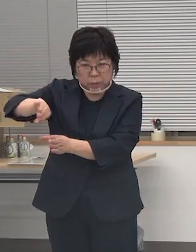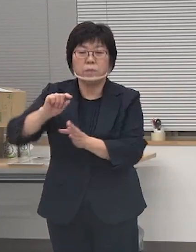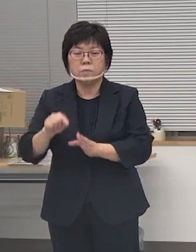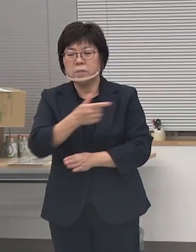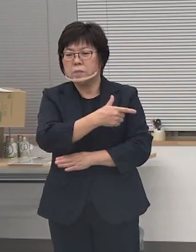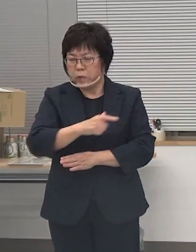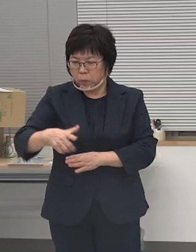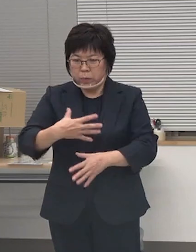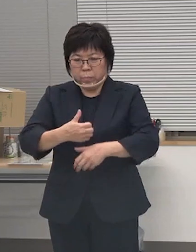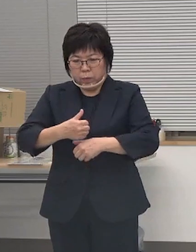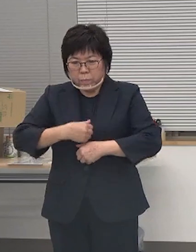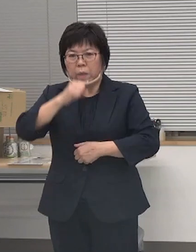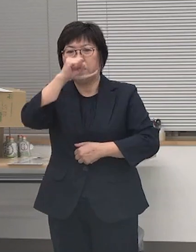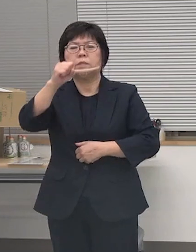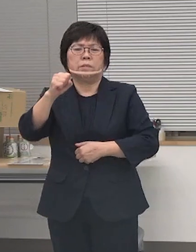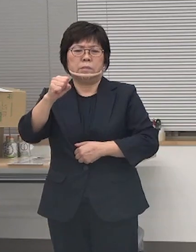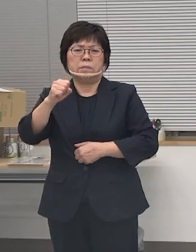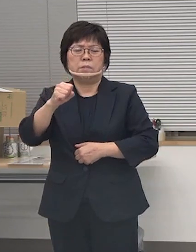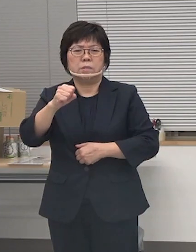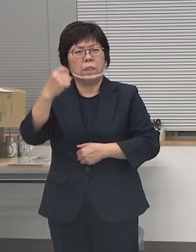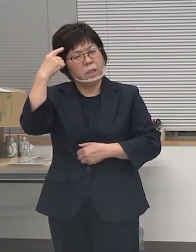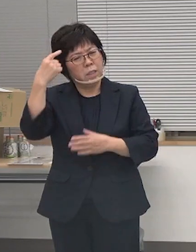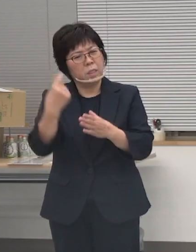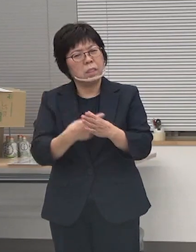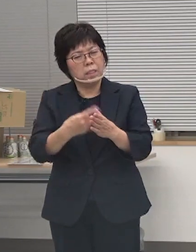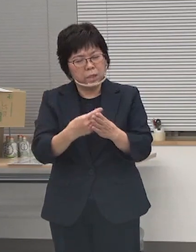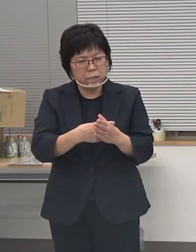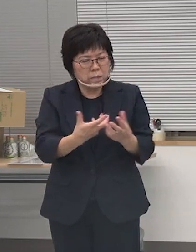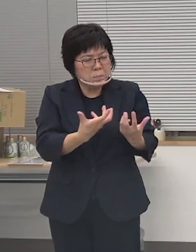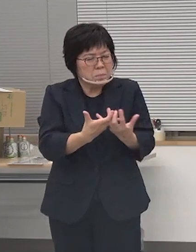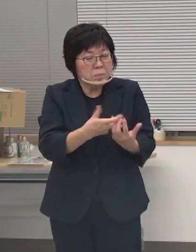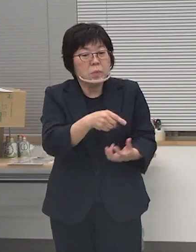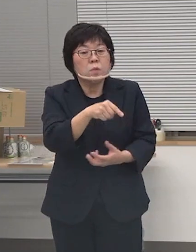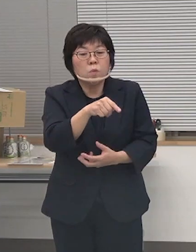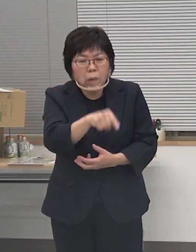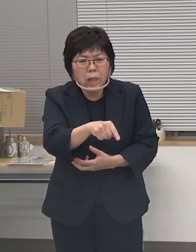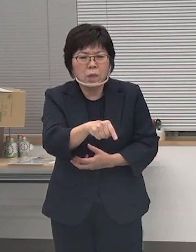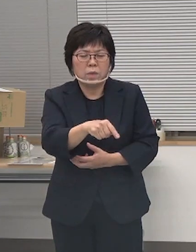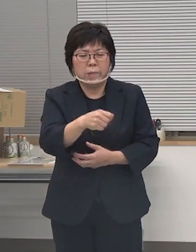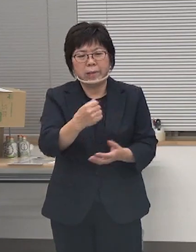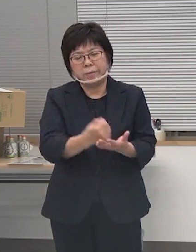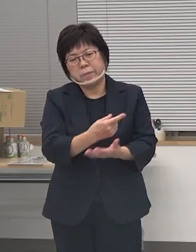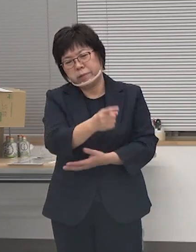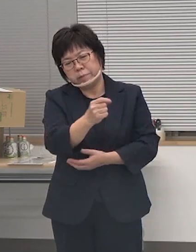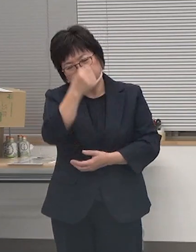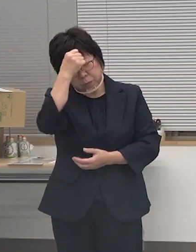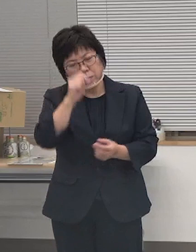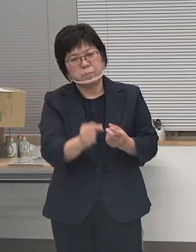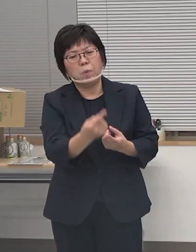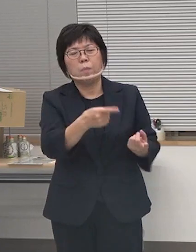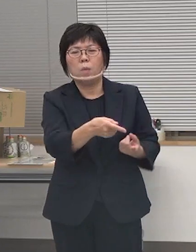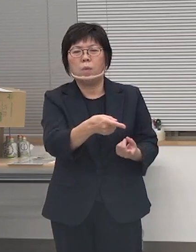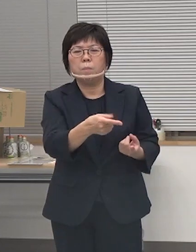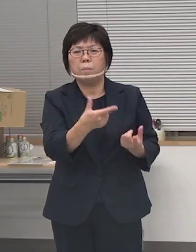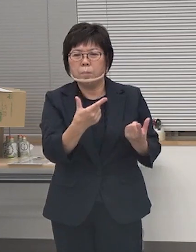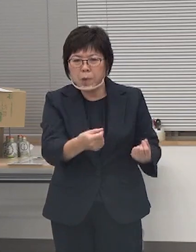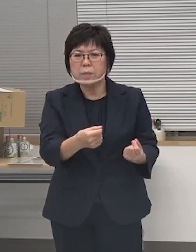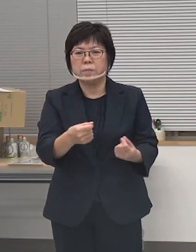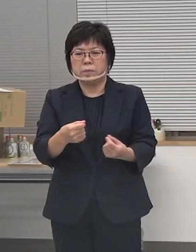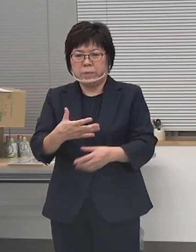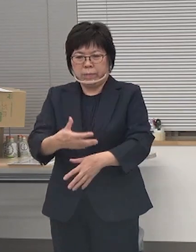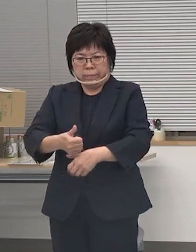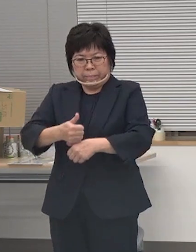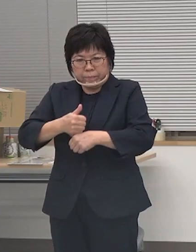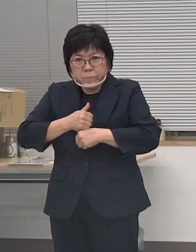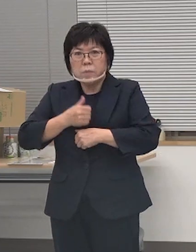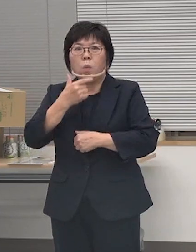施されていない店で、残念ながらクラスターが発生をしております。最後に新しい生活様式安